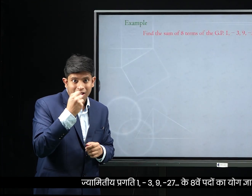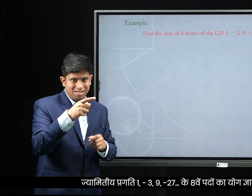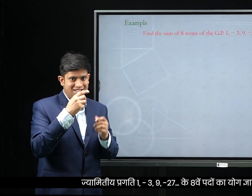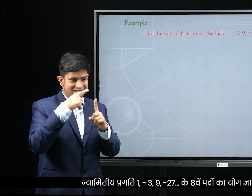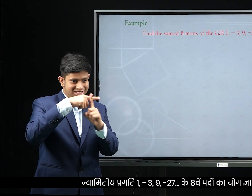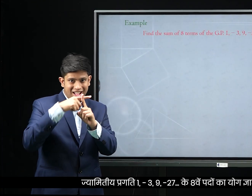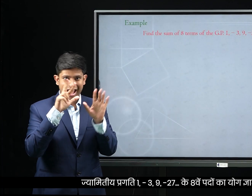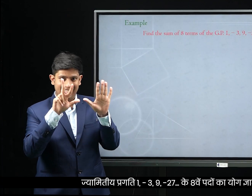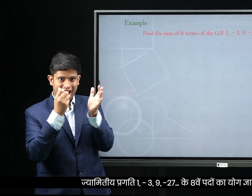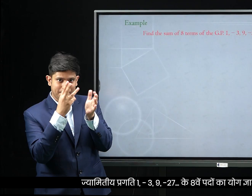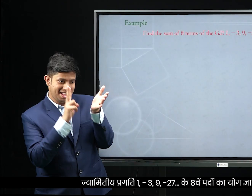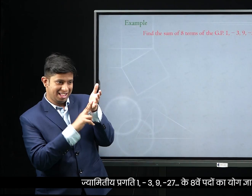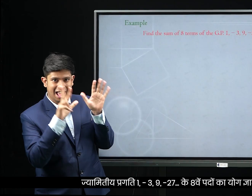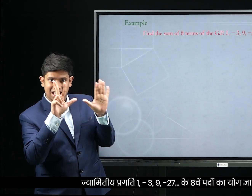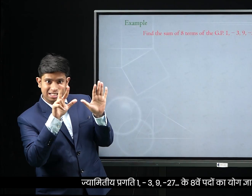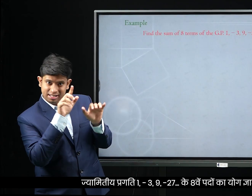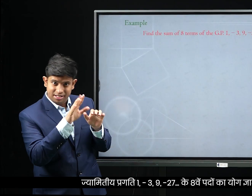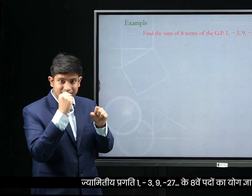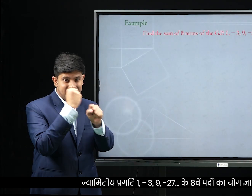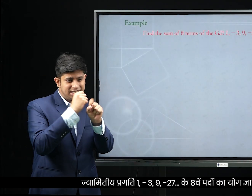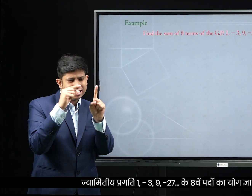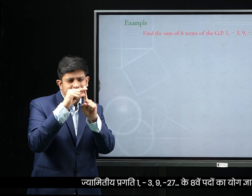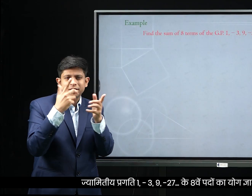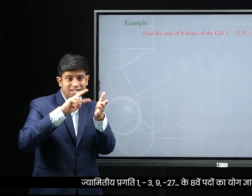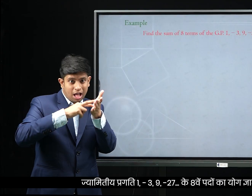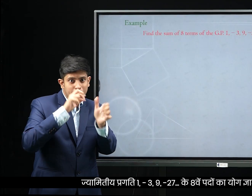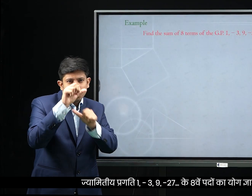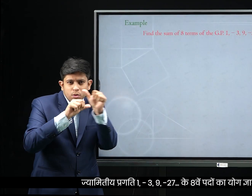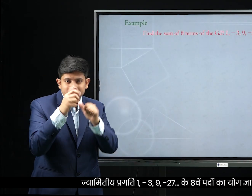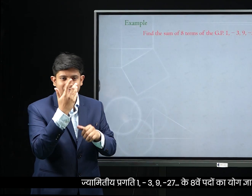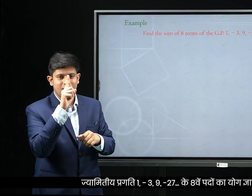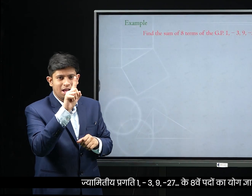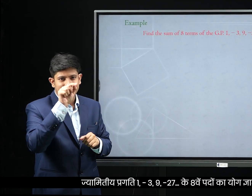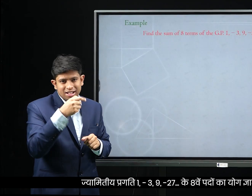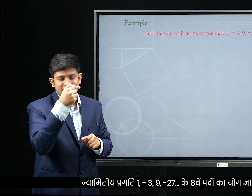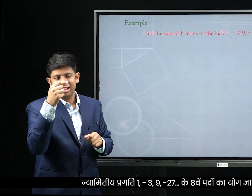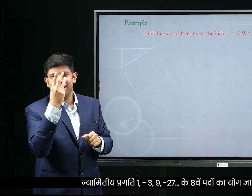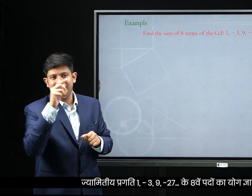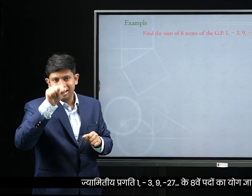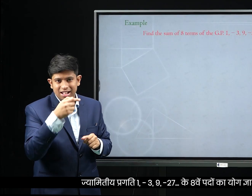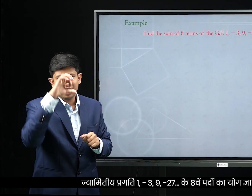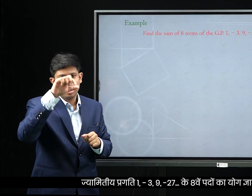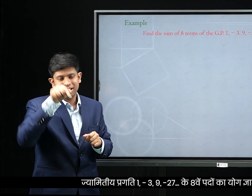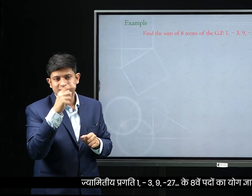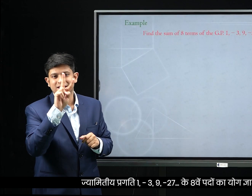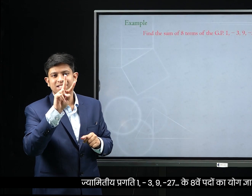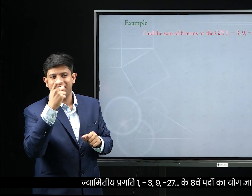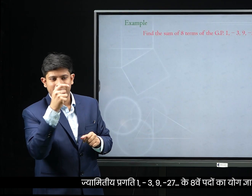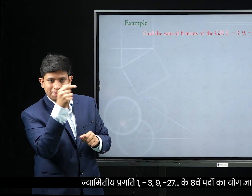ज्यामितीय प्रगति 1 कामा -3 कामा 9 कामा -27 एक्सेट्रा के 8वें पदों